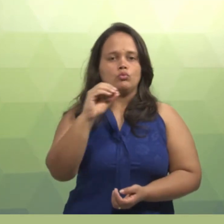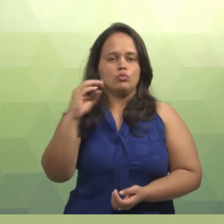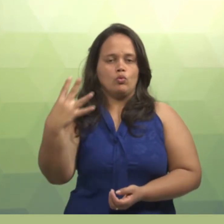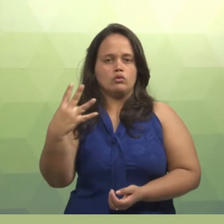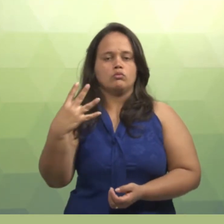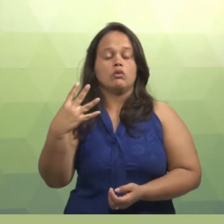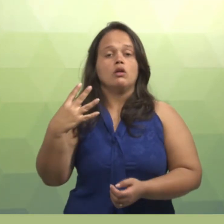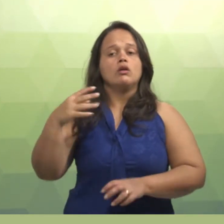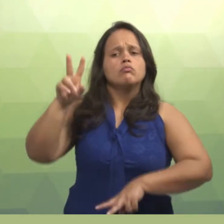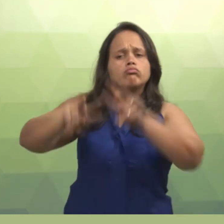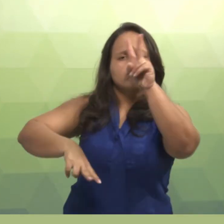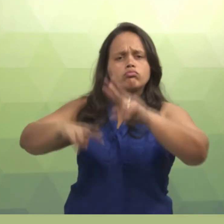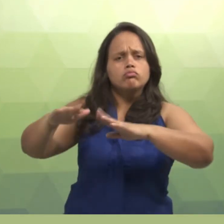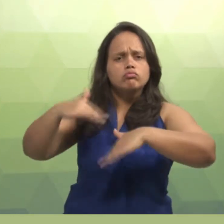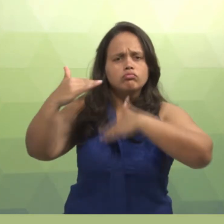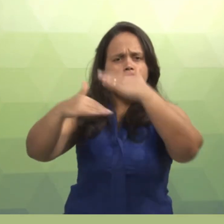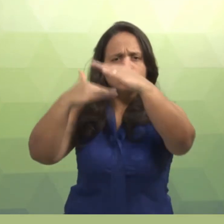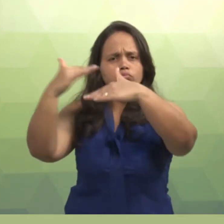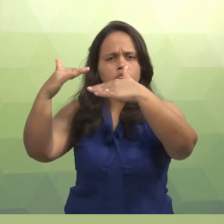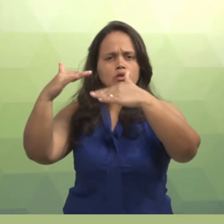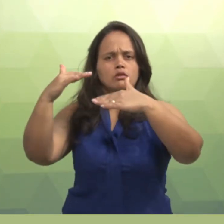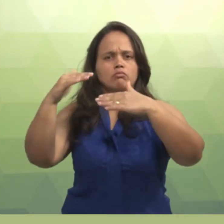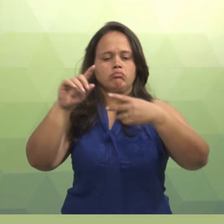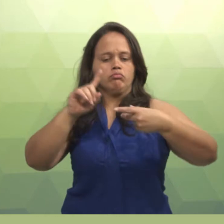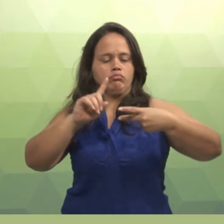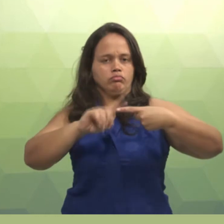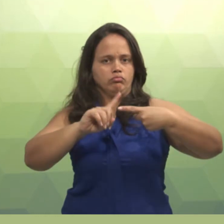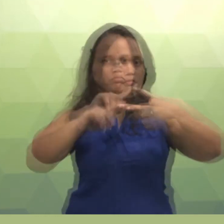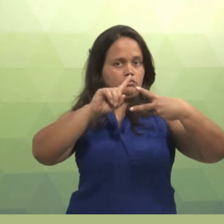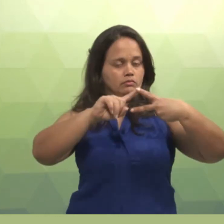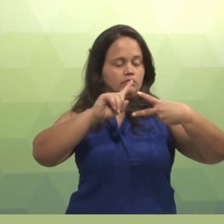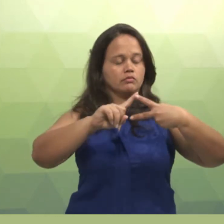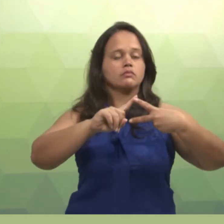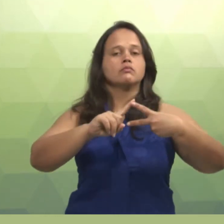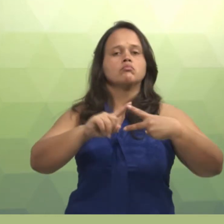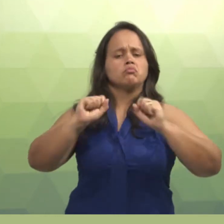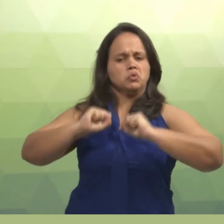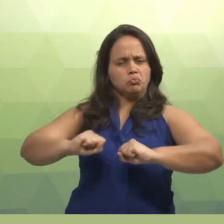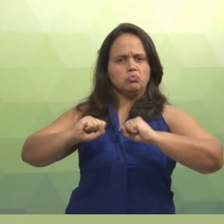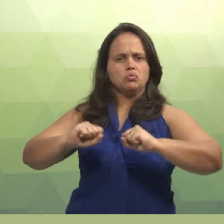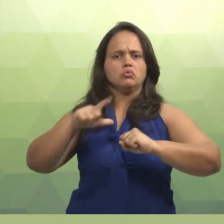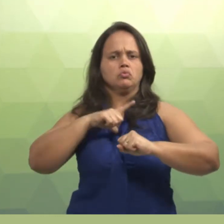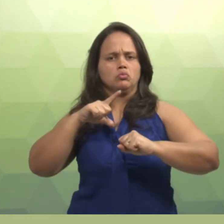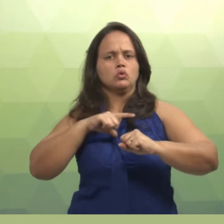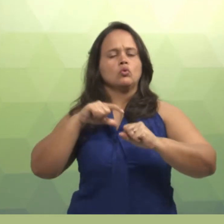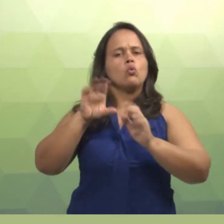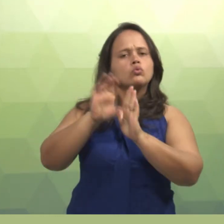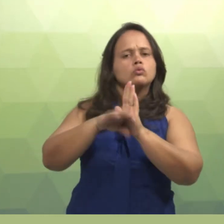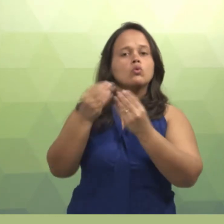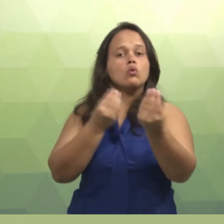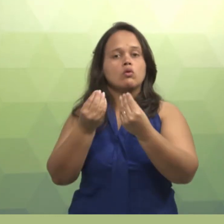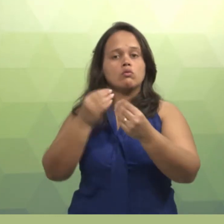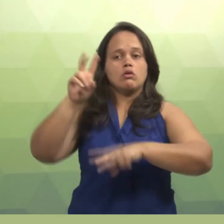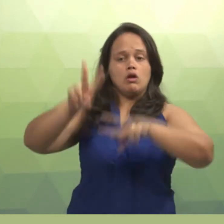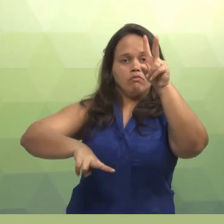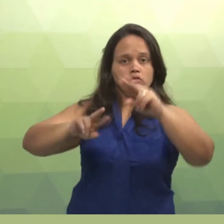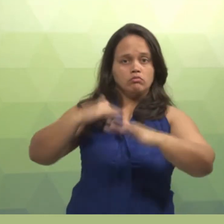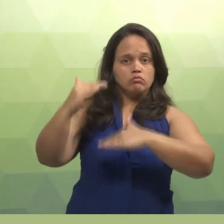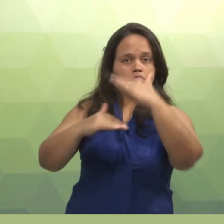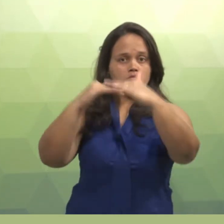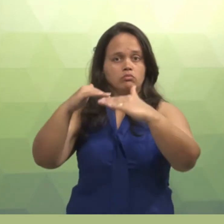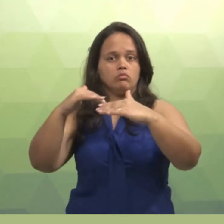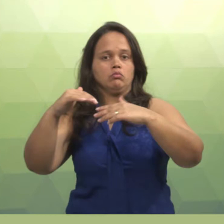provimento efetivo e dos detentores de função pública em exercício na administração pública, e tem como